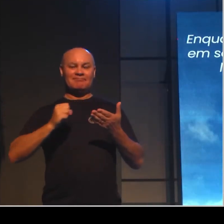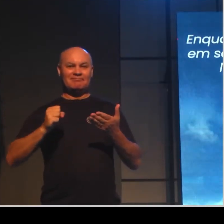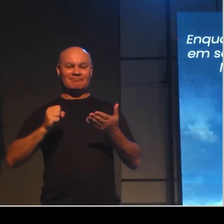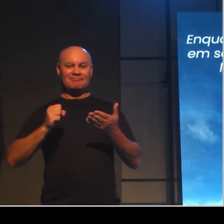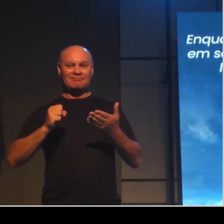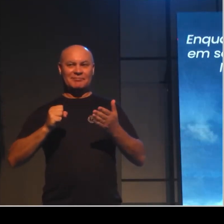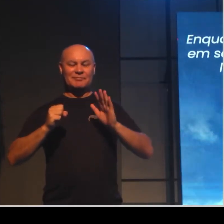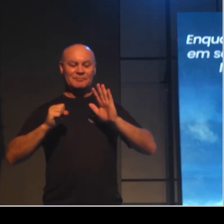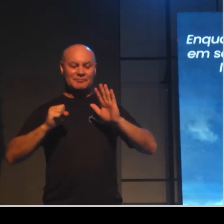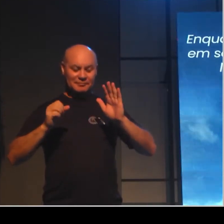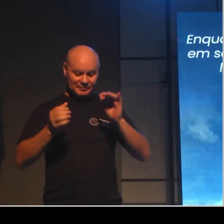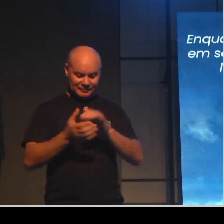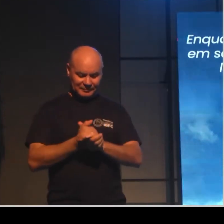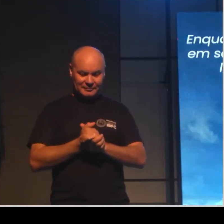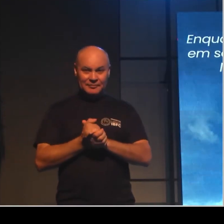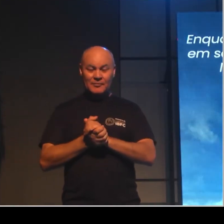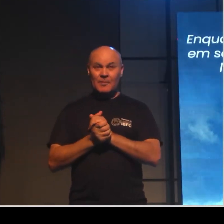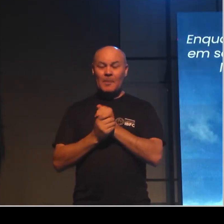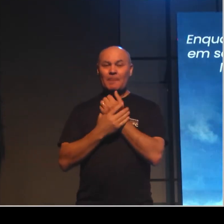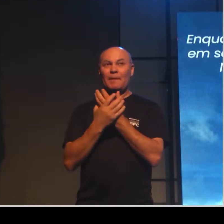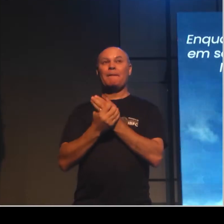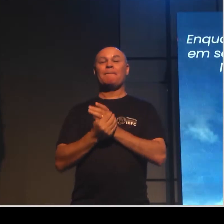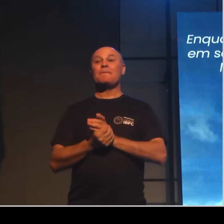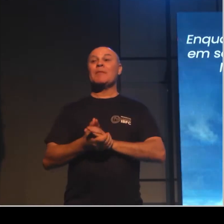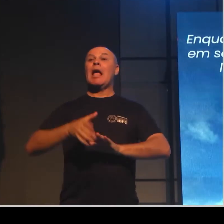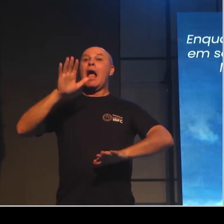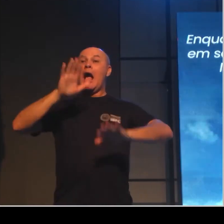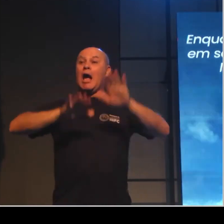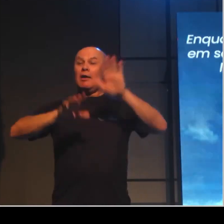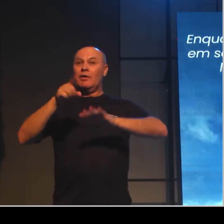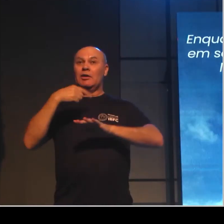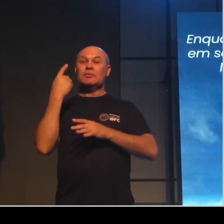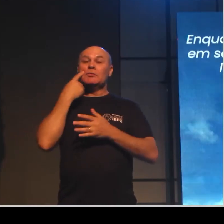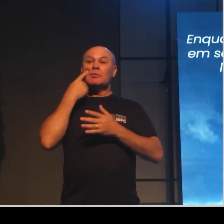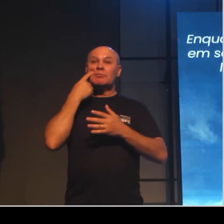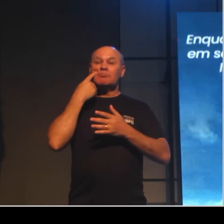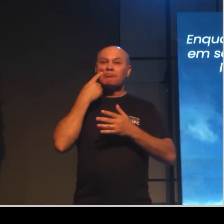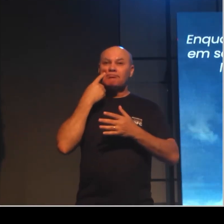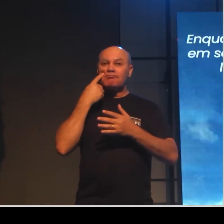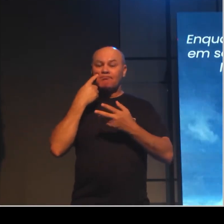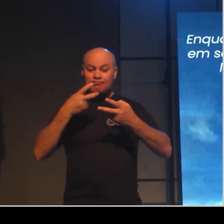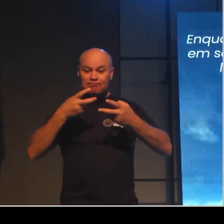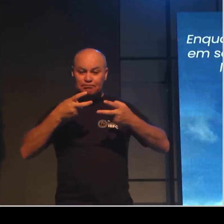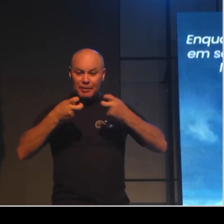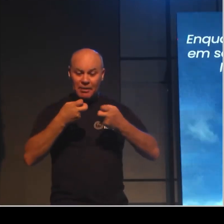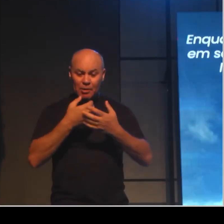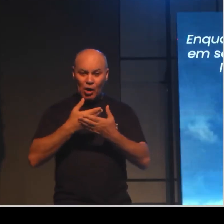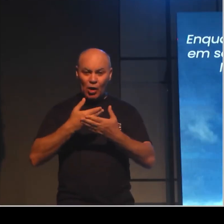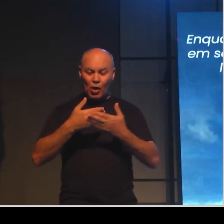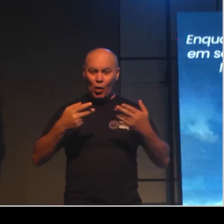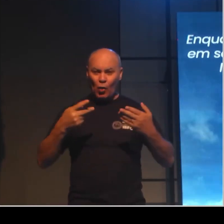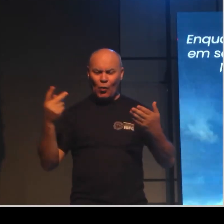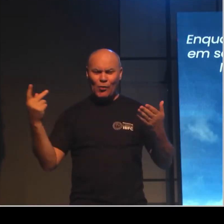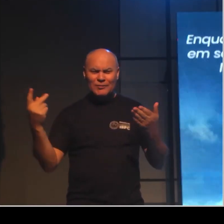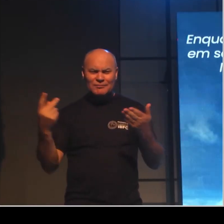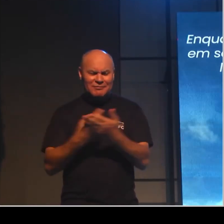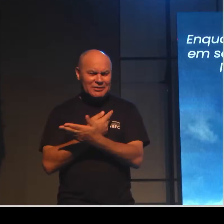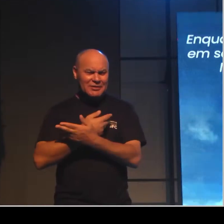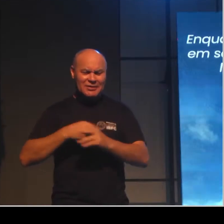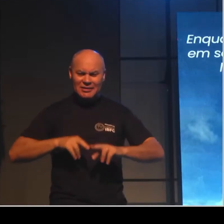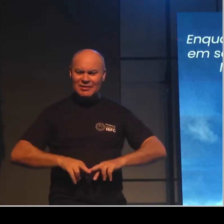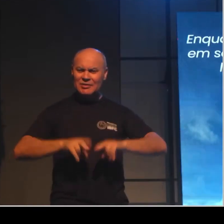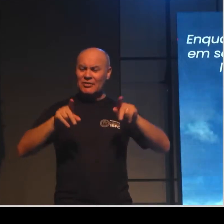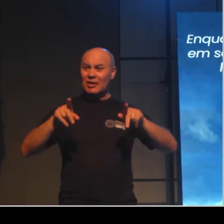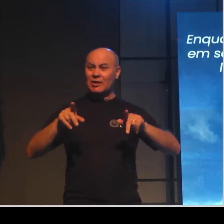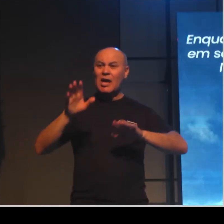Parece que você não está amando. Parece que você está desprezando. Parece que você está se